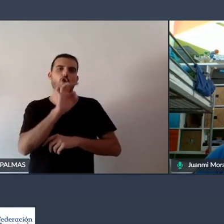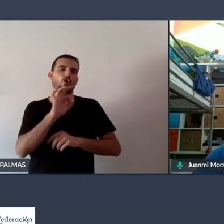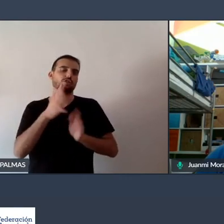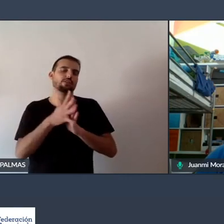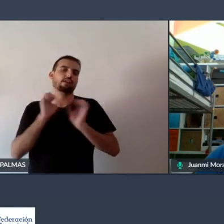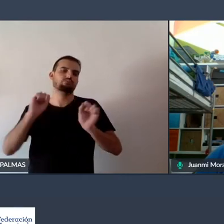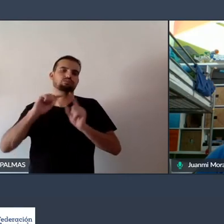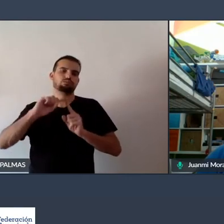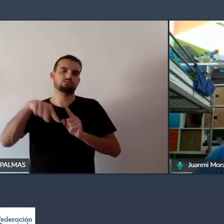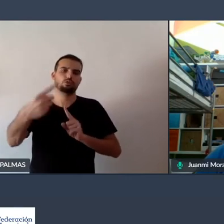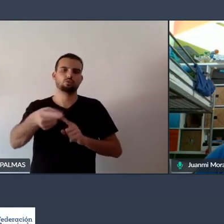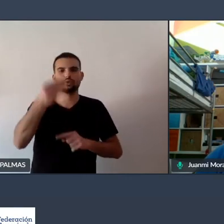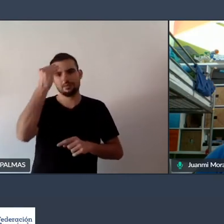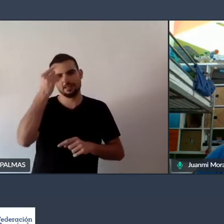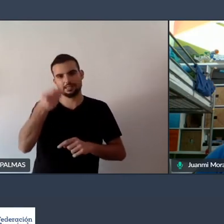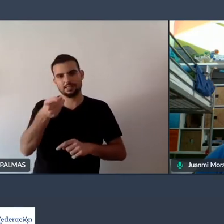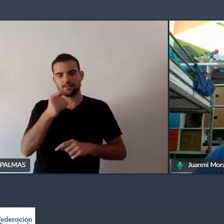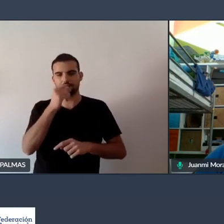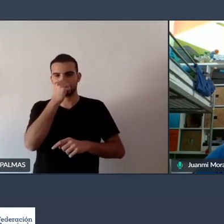lectura defensiva?